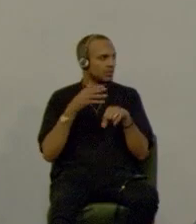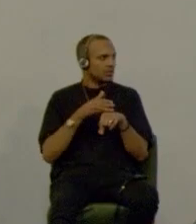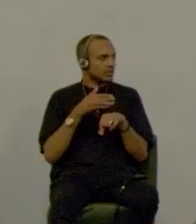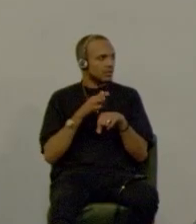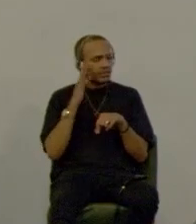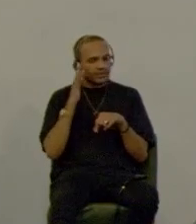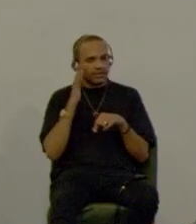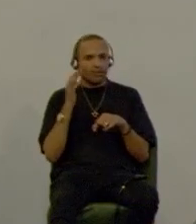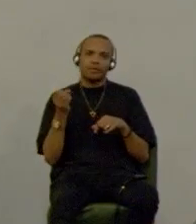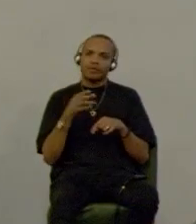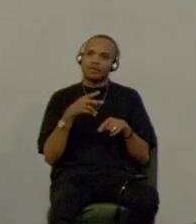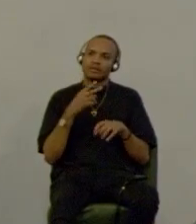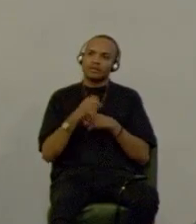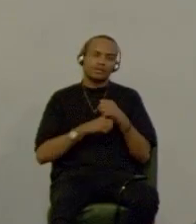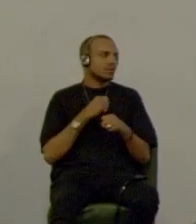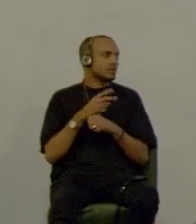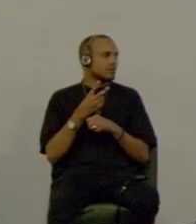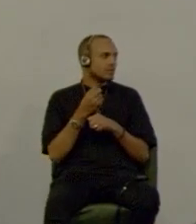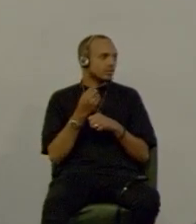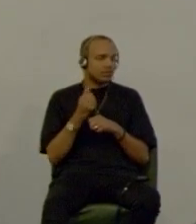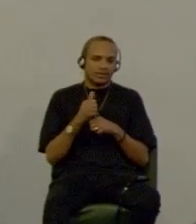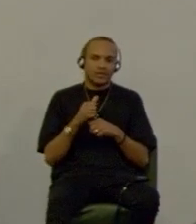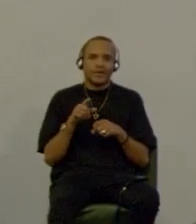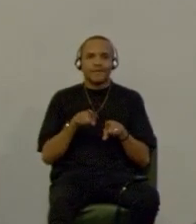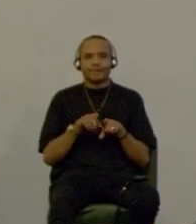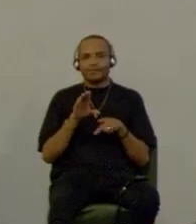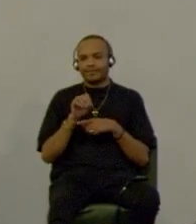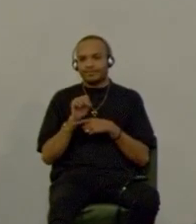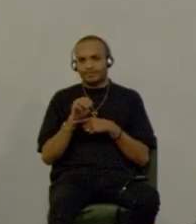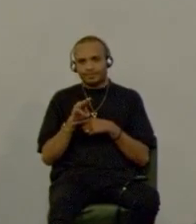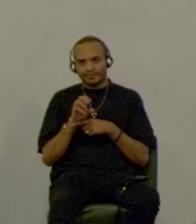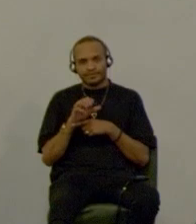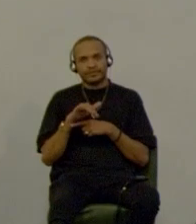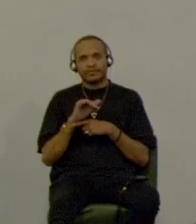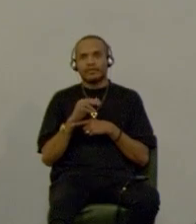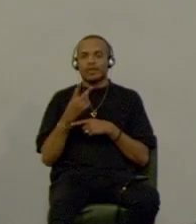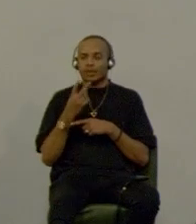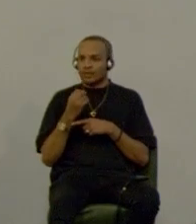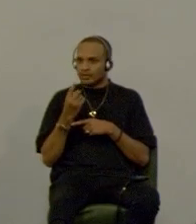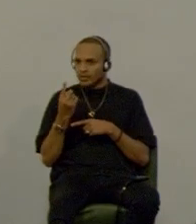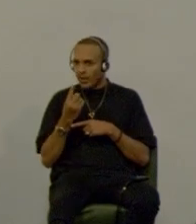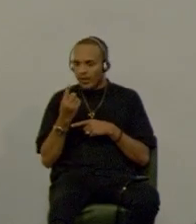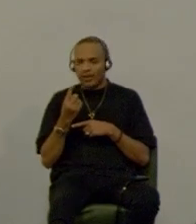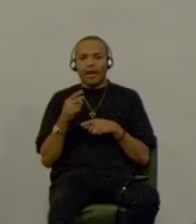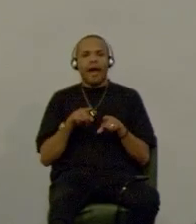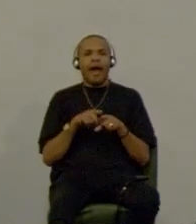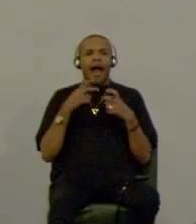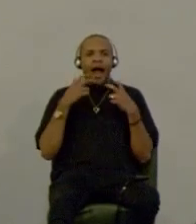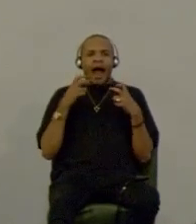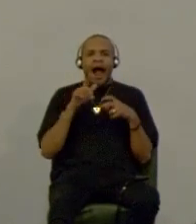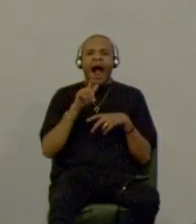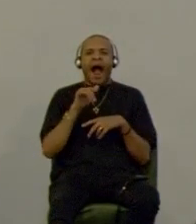Ficção Moderna, de 2011, Ficções do Cosmos, de 2011, também de 2011, O Grito